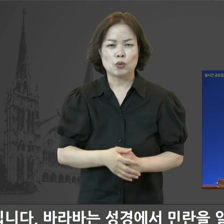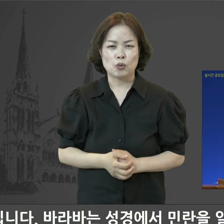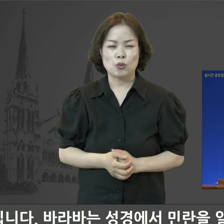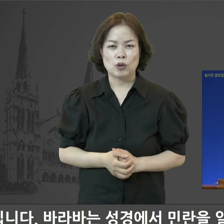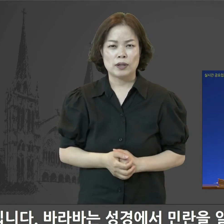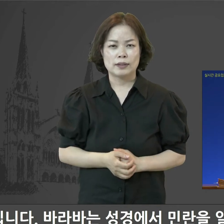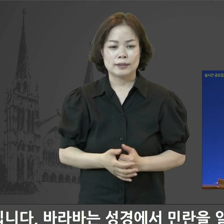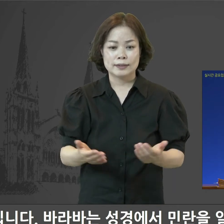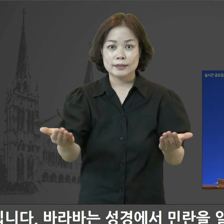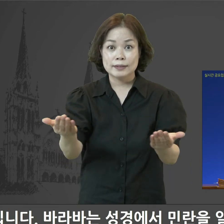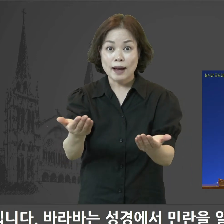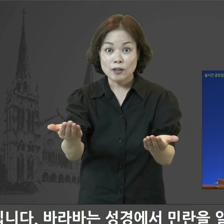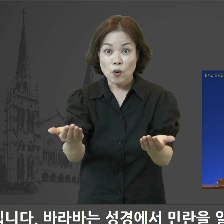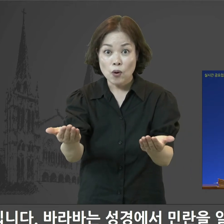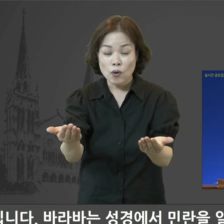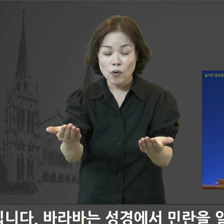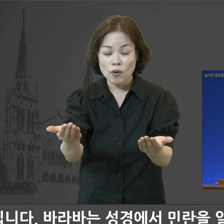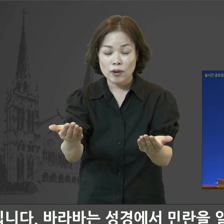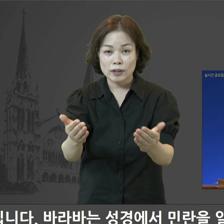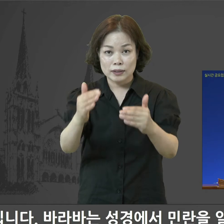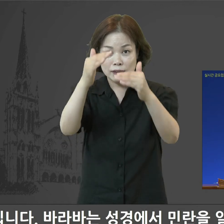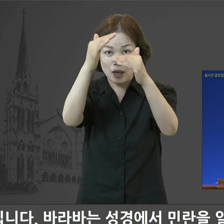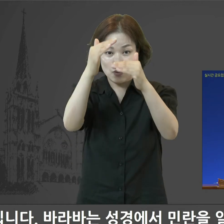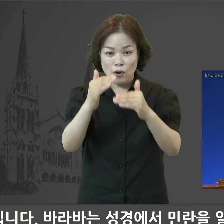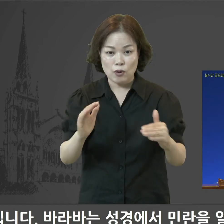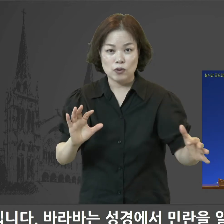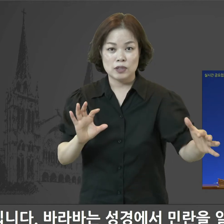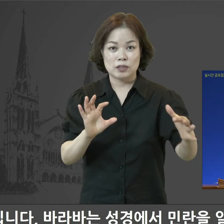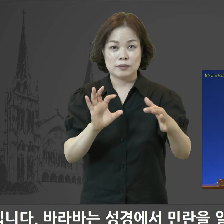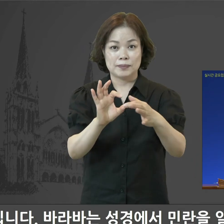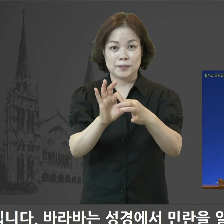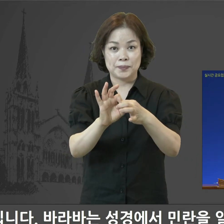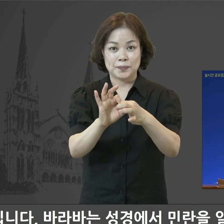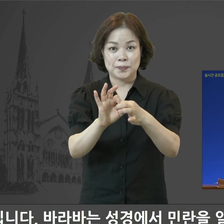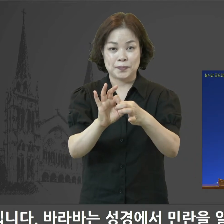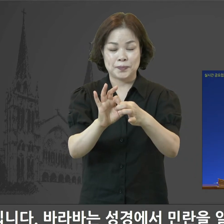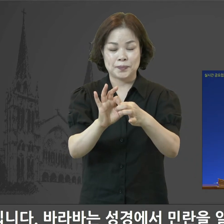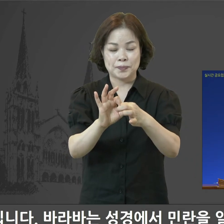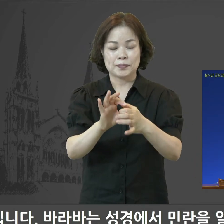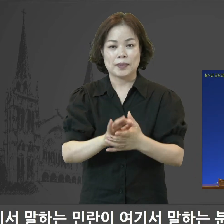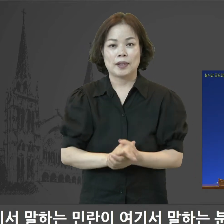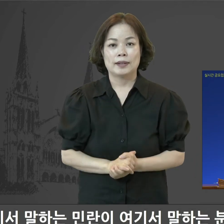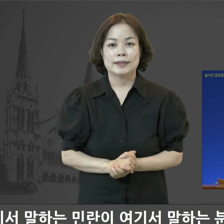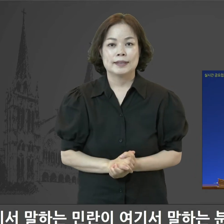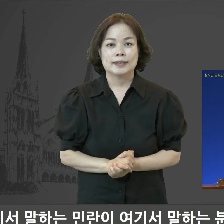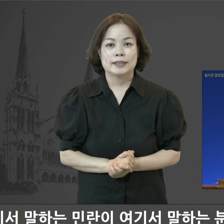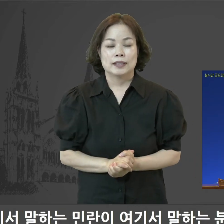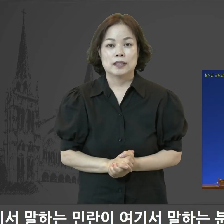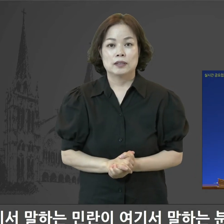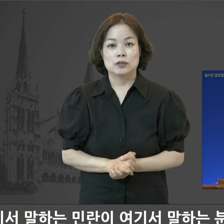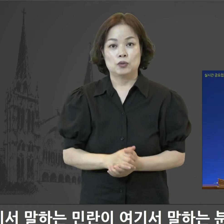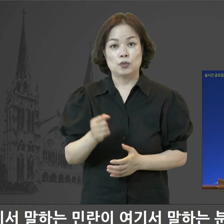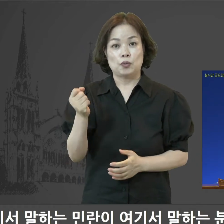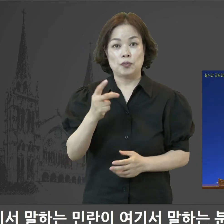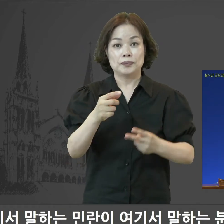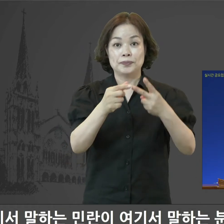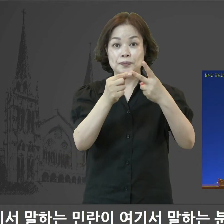그 정도 사건을 이렇게 이 본문의 사건하고 연결시키고 있다는 점이 특이합니다. 또